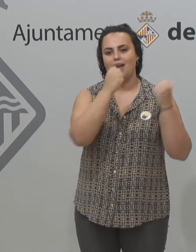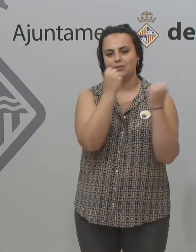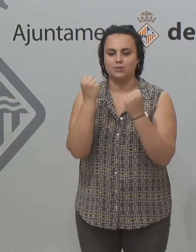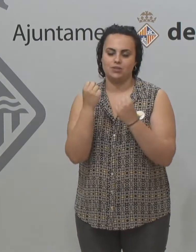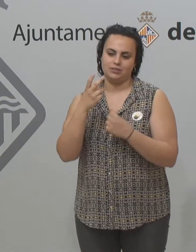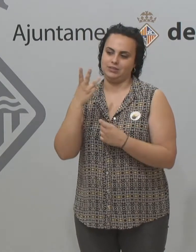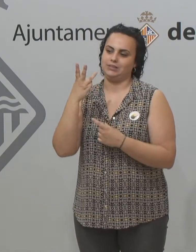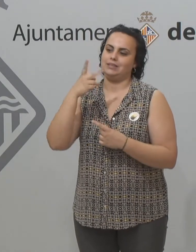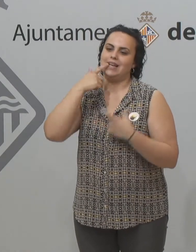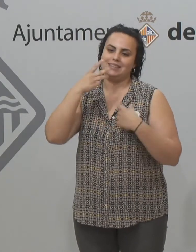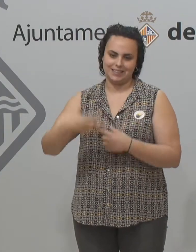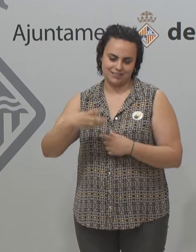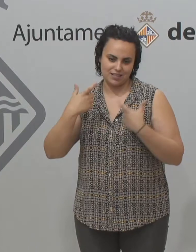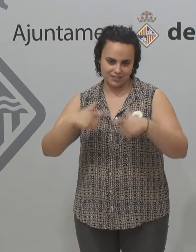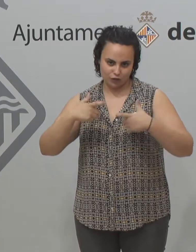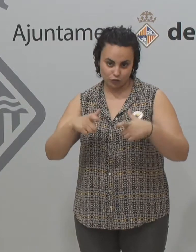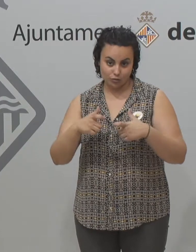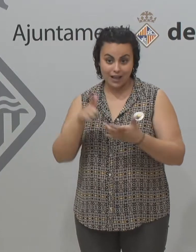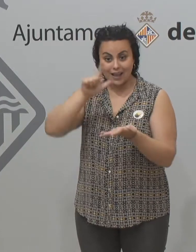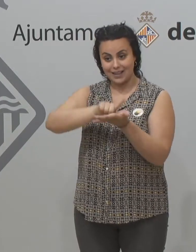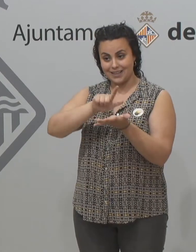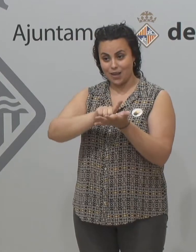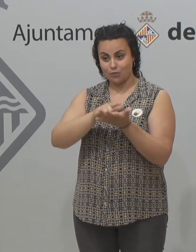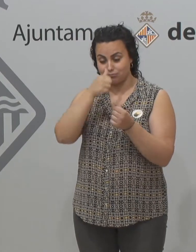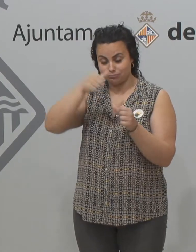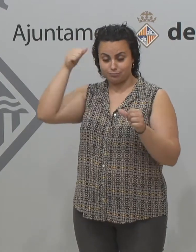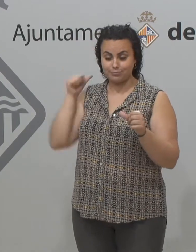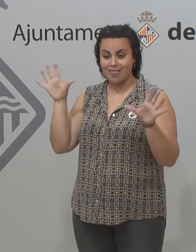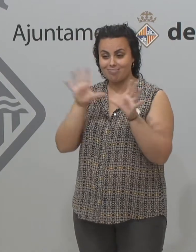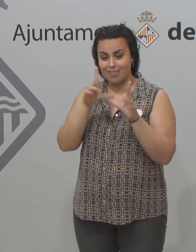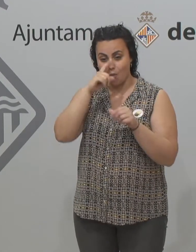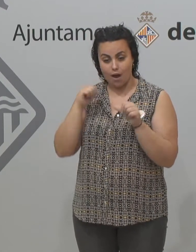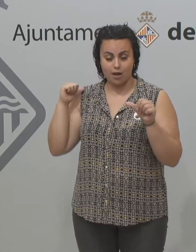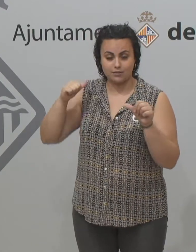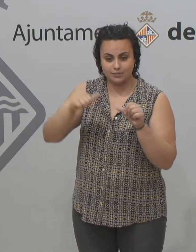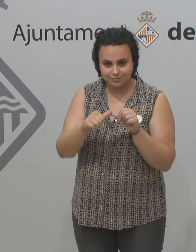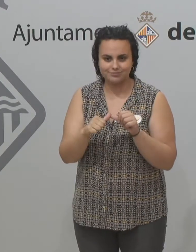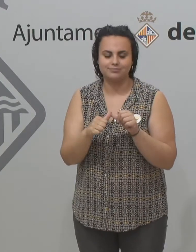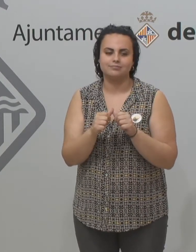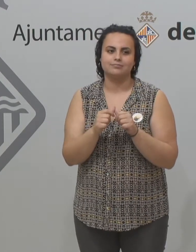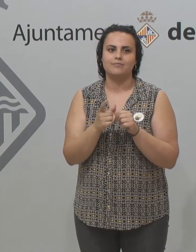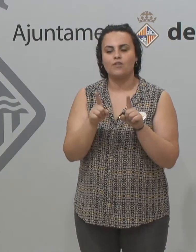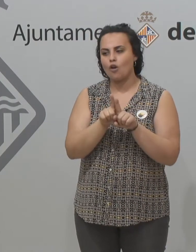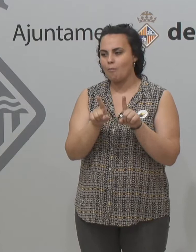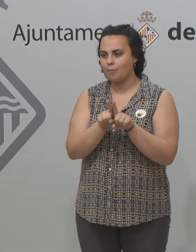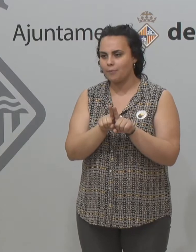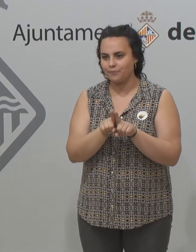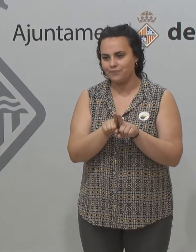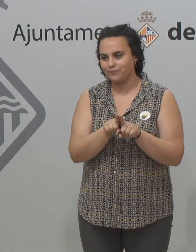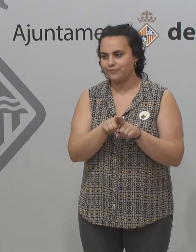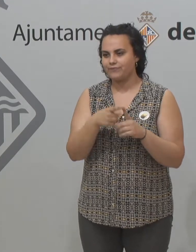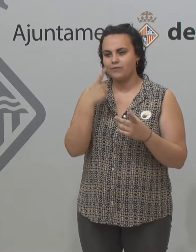sector, aquestes llengües varen passar fa 10 anys de ser les que estigmatitzaven socialment a les persones sordes